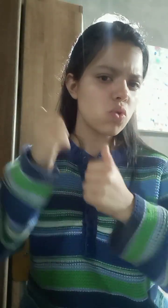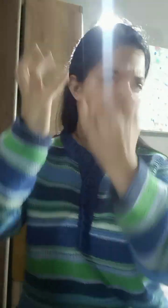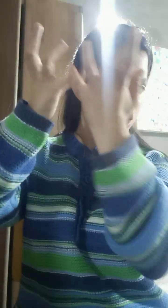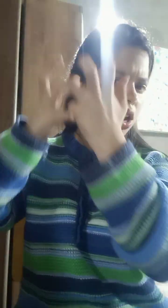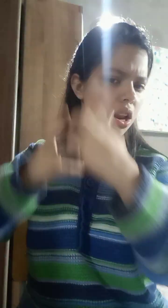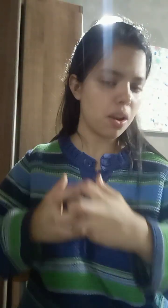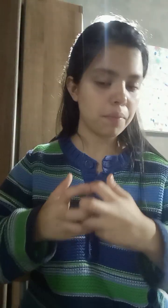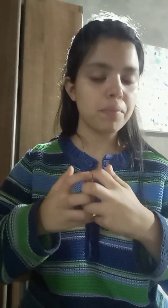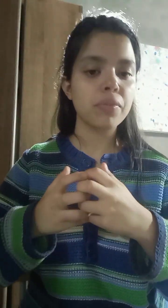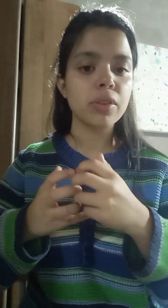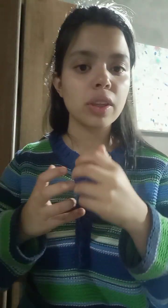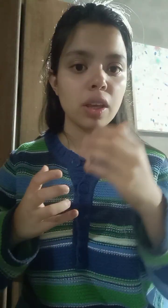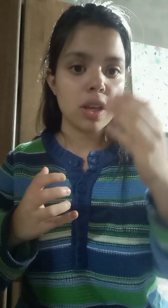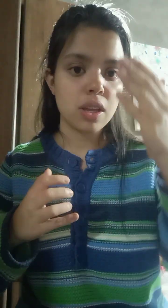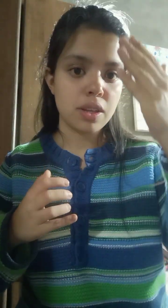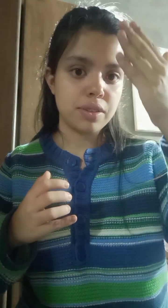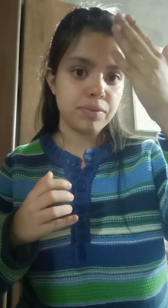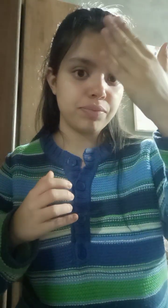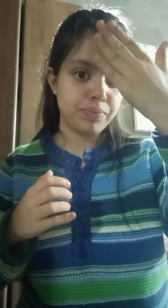hemisferio izquierdo